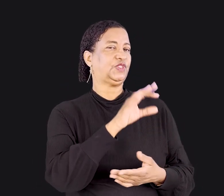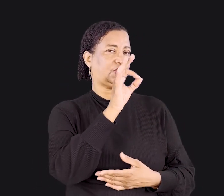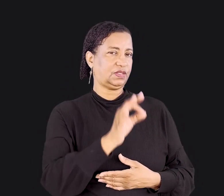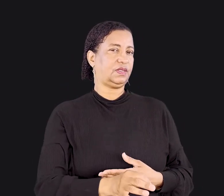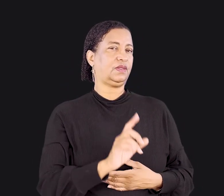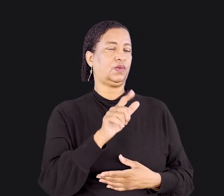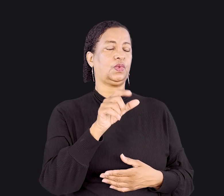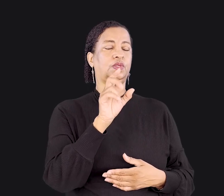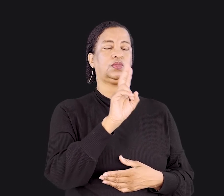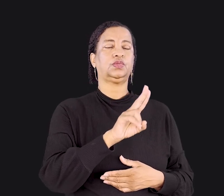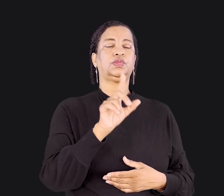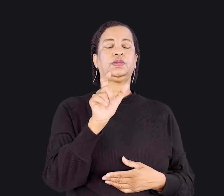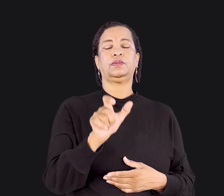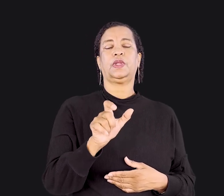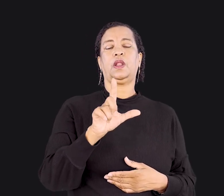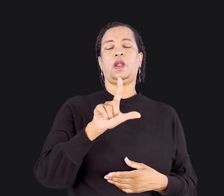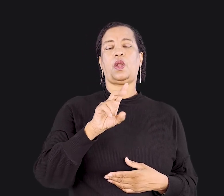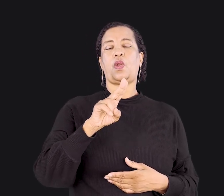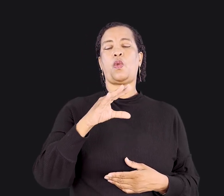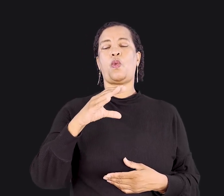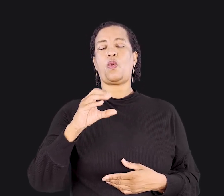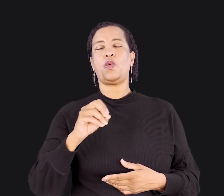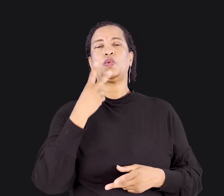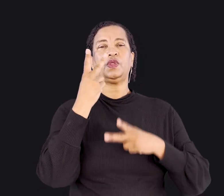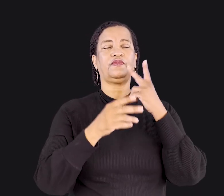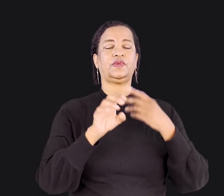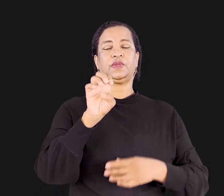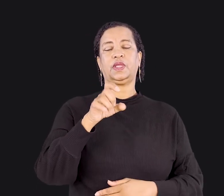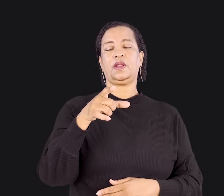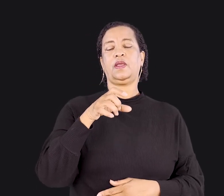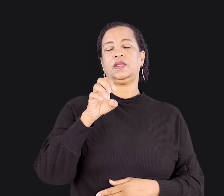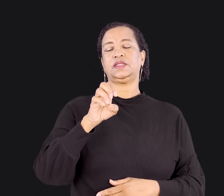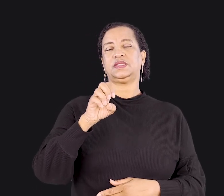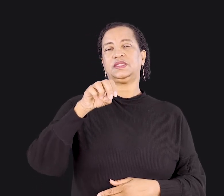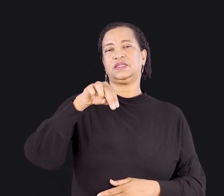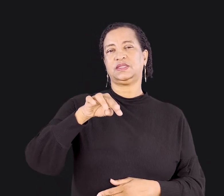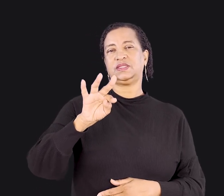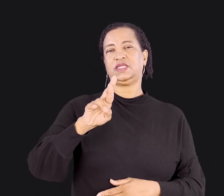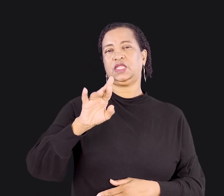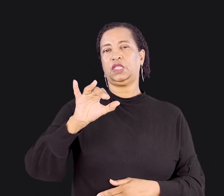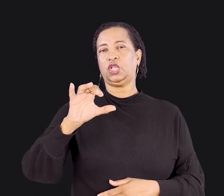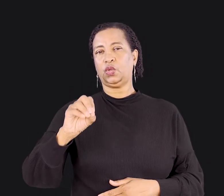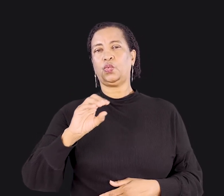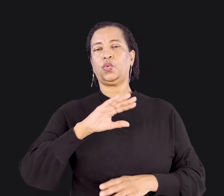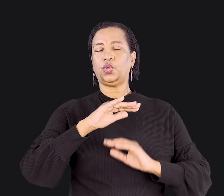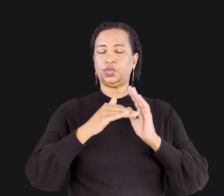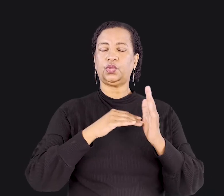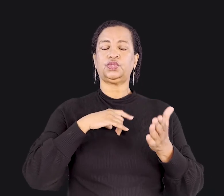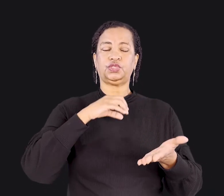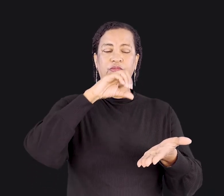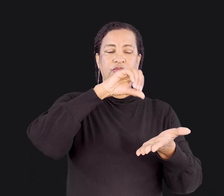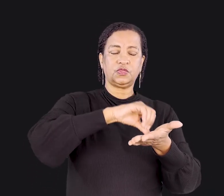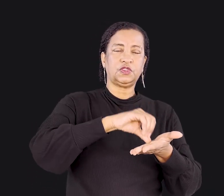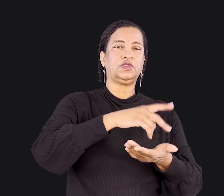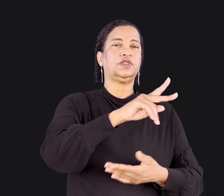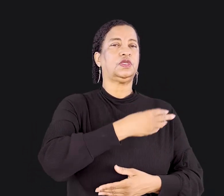usaram a palavra grega que significa excêntrico. Todos têm um centro da sua vida ao redor do qual se